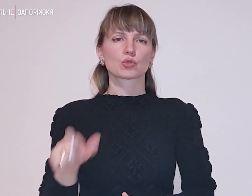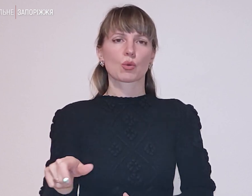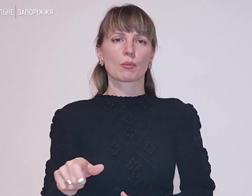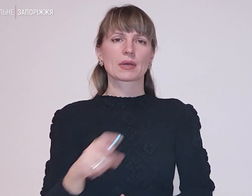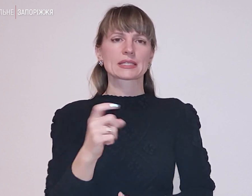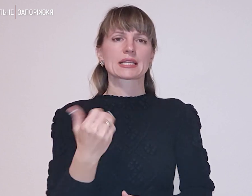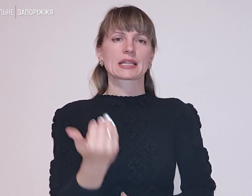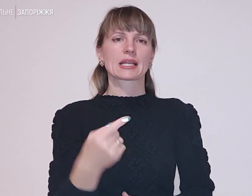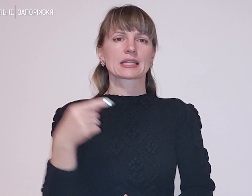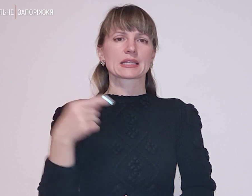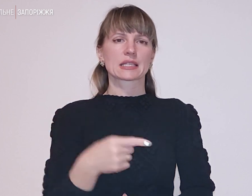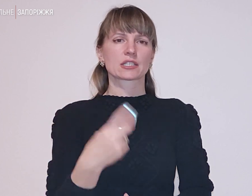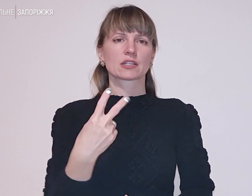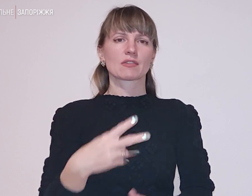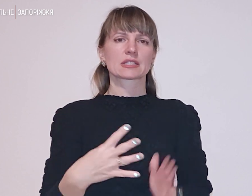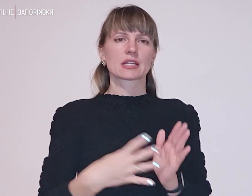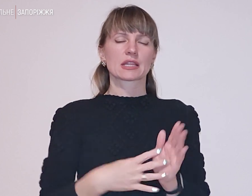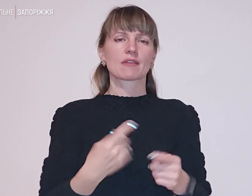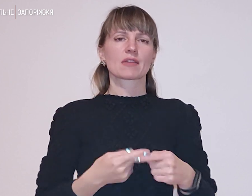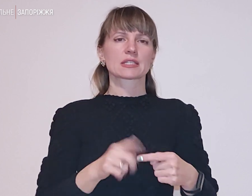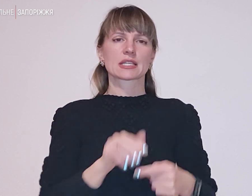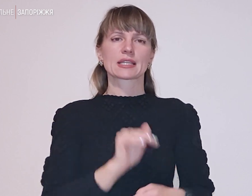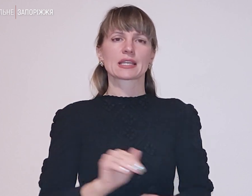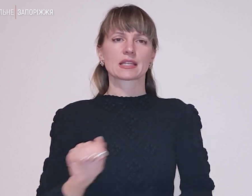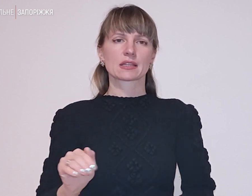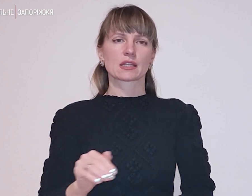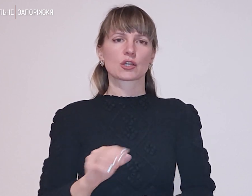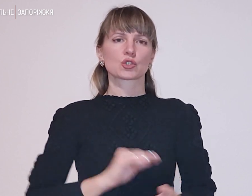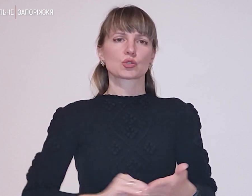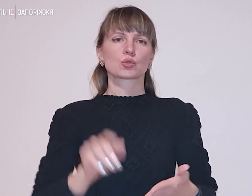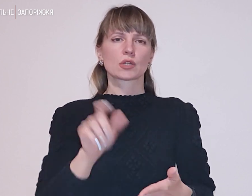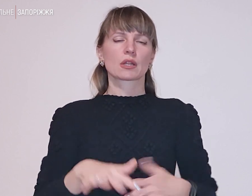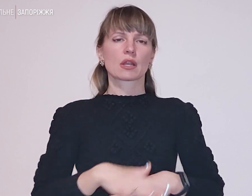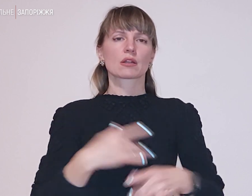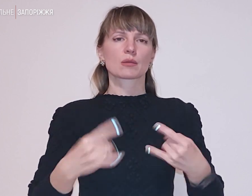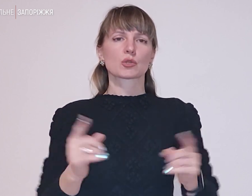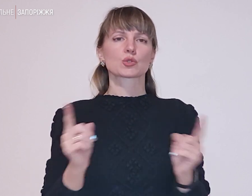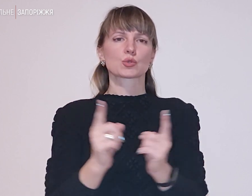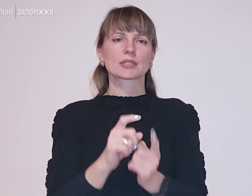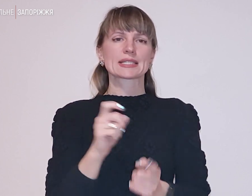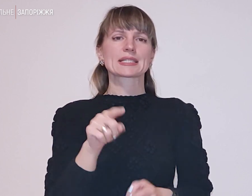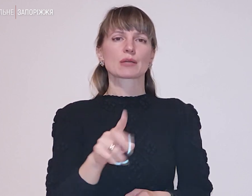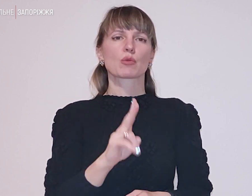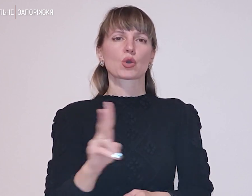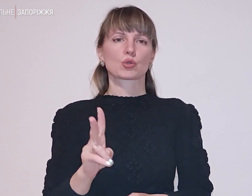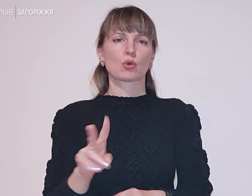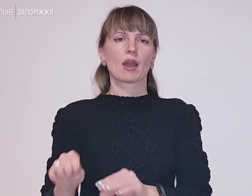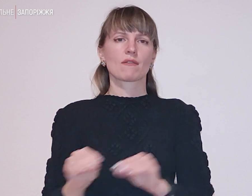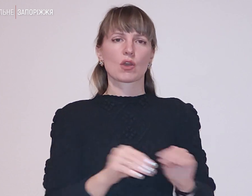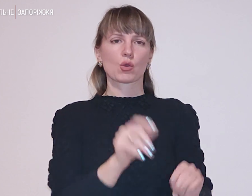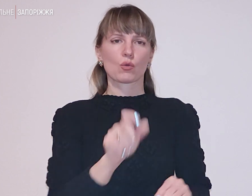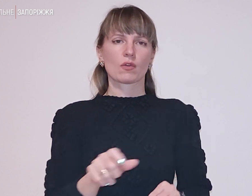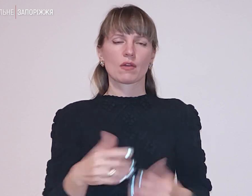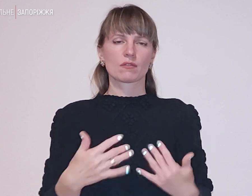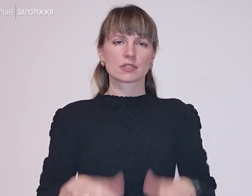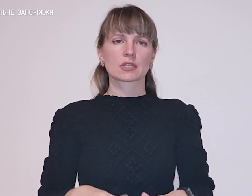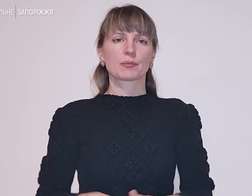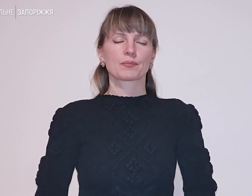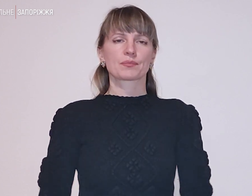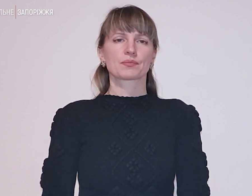них 1029 – це діти. Кореспонденти Суспільного зустрілися з тими, хто евакуювався. Ця